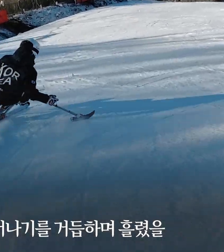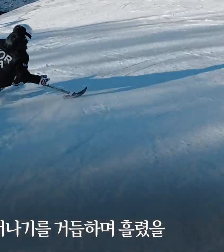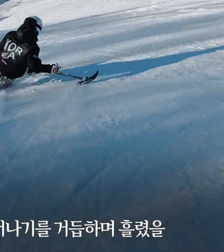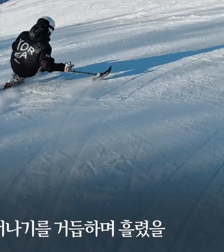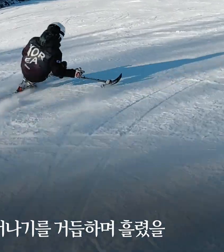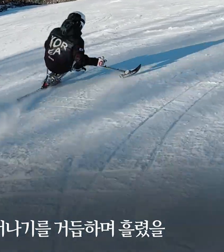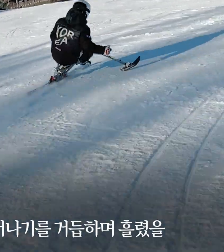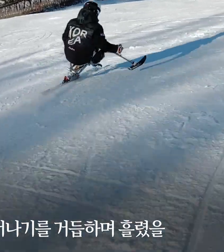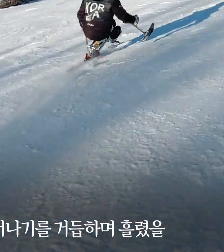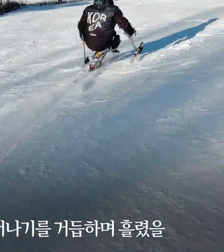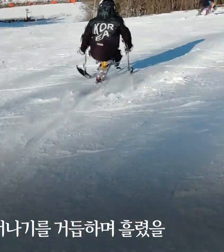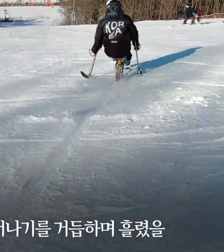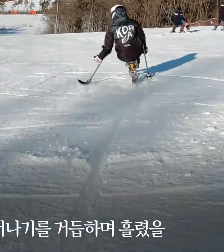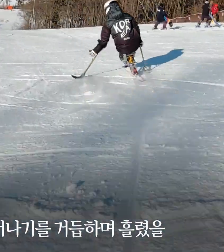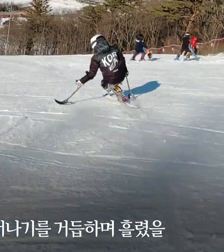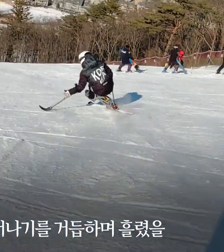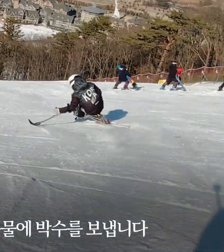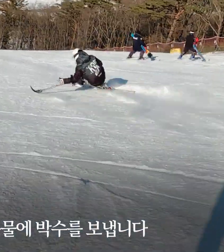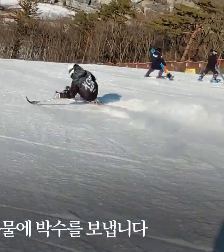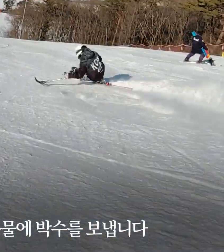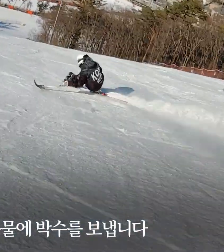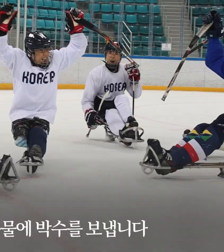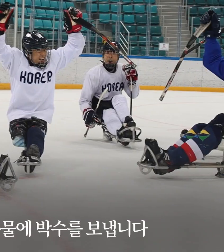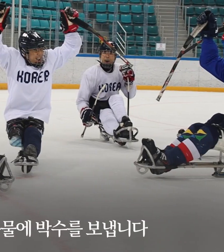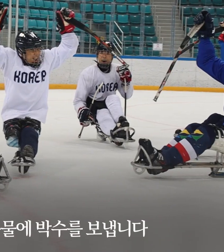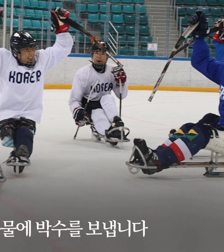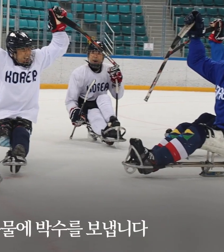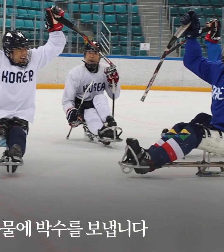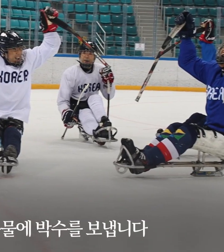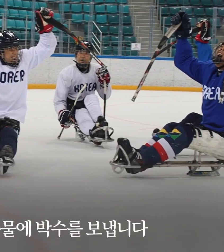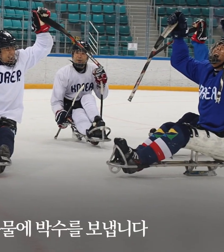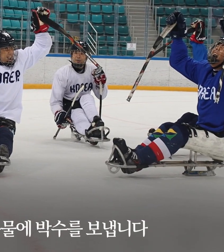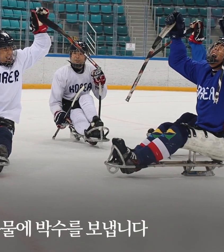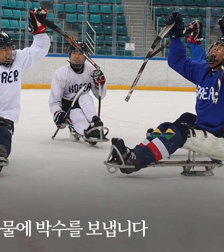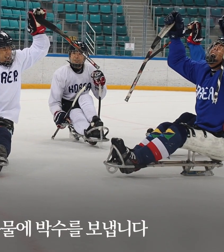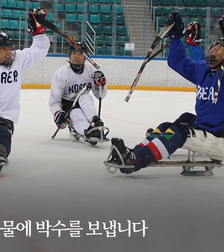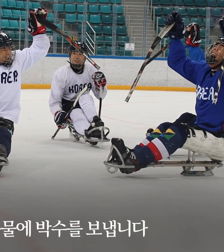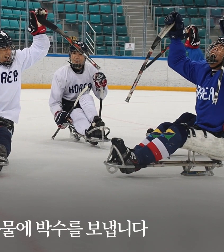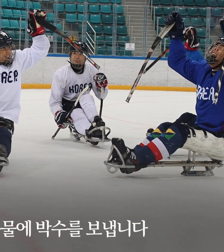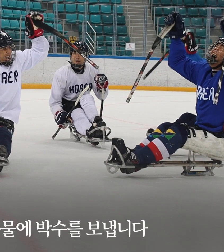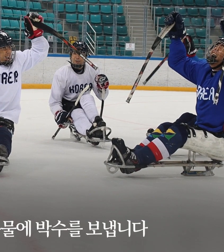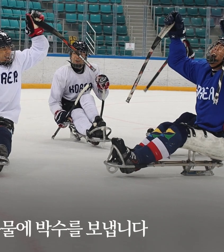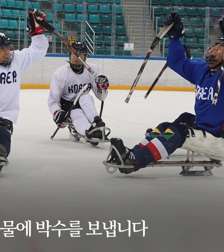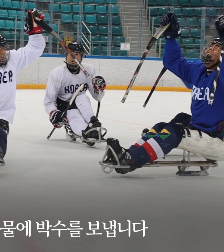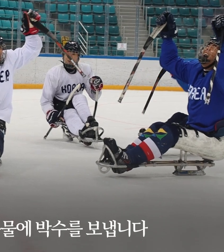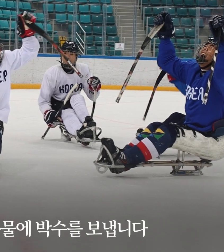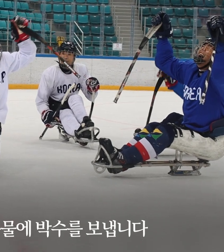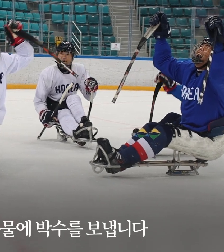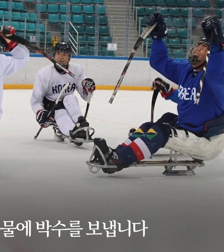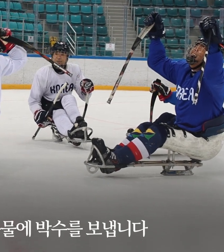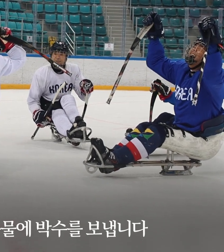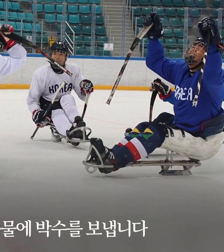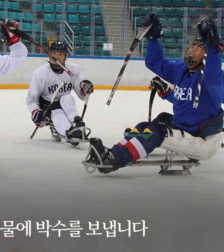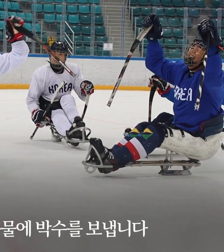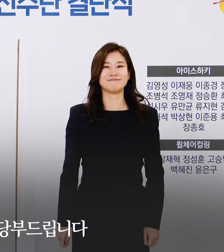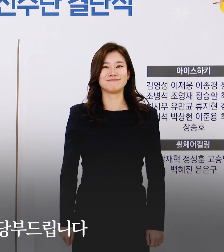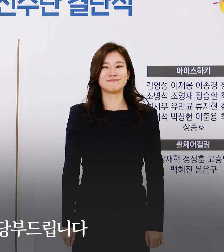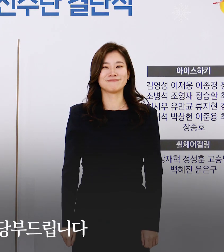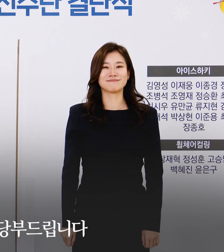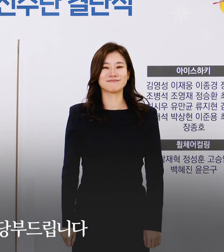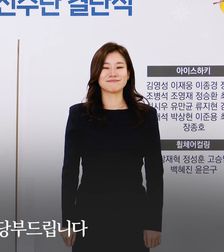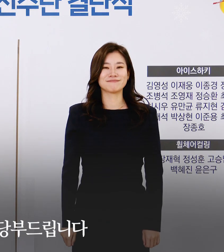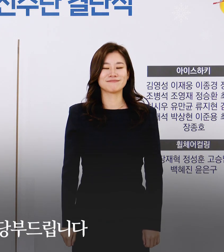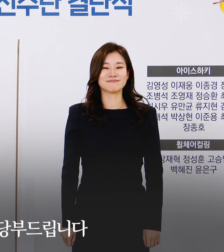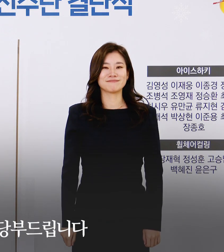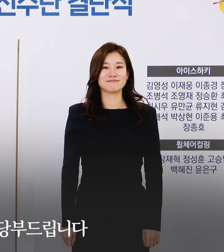넘어지고 일어나기를 거듭하며 흘렸을 여러분의 땀과 눈물에 박수를 보냅니다.